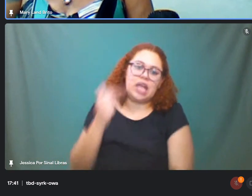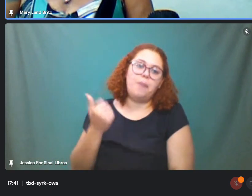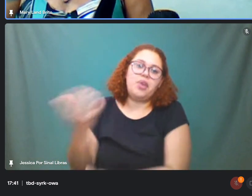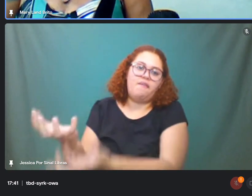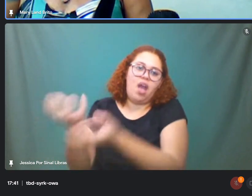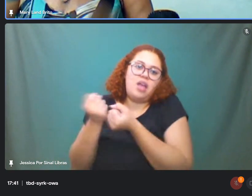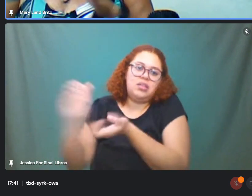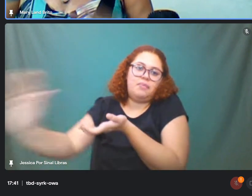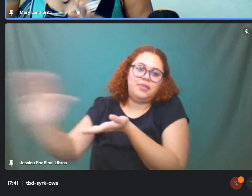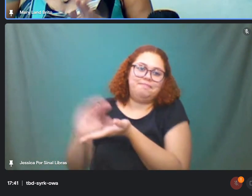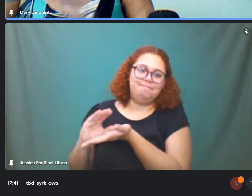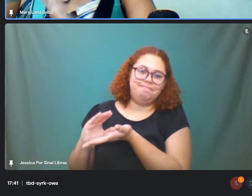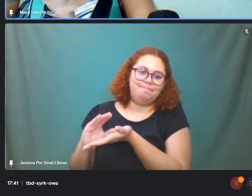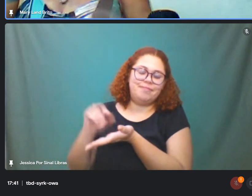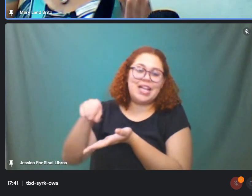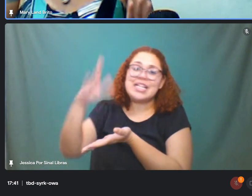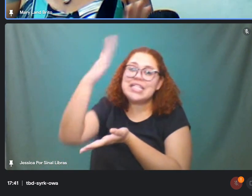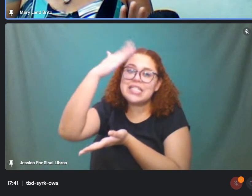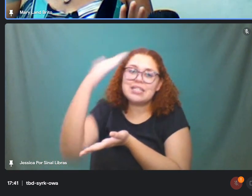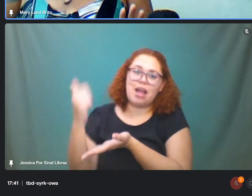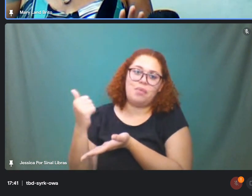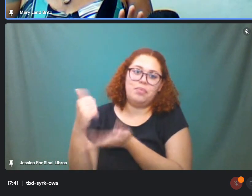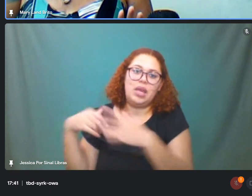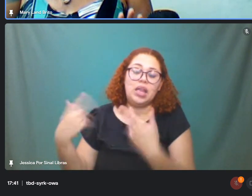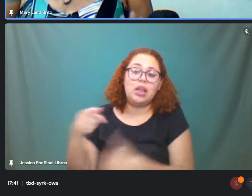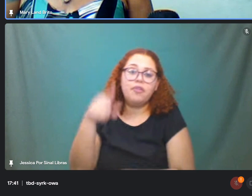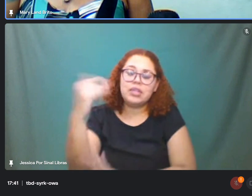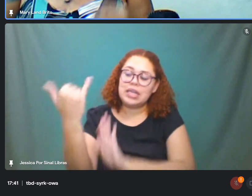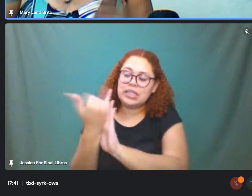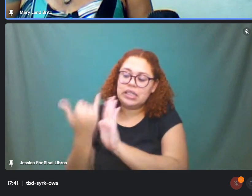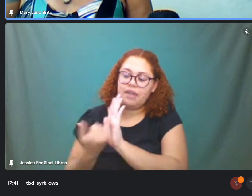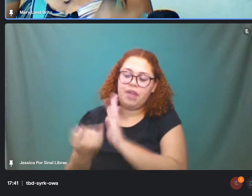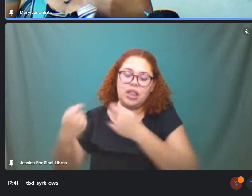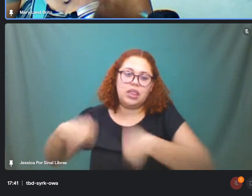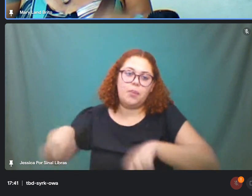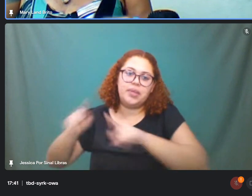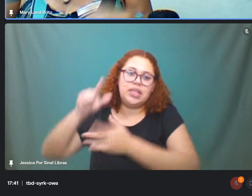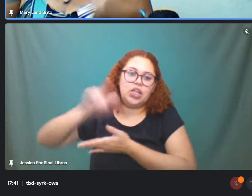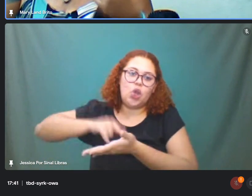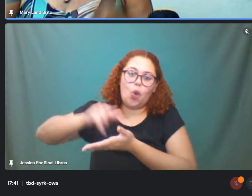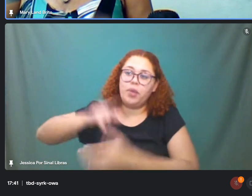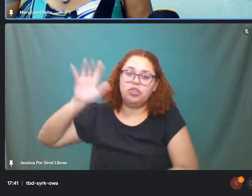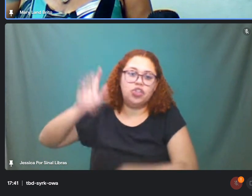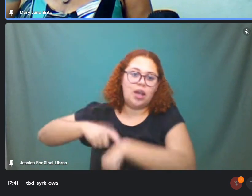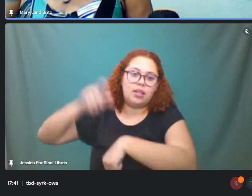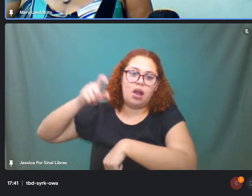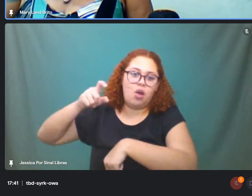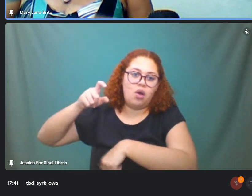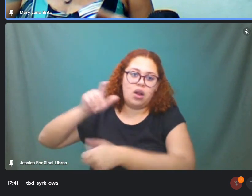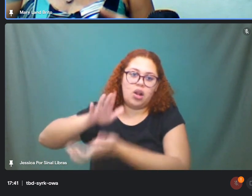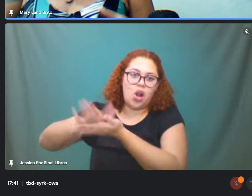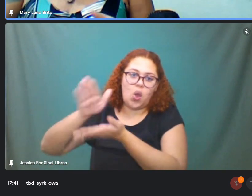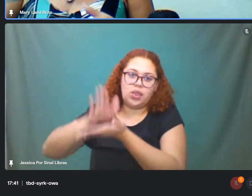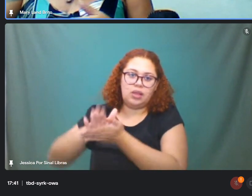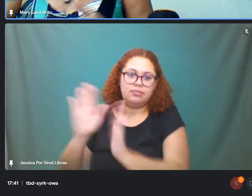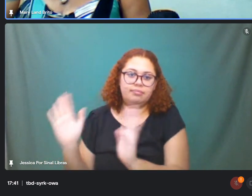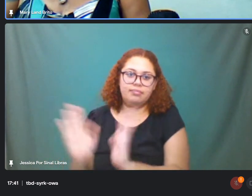dinheiro. Então, para se inscrever, você não precisa ter essas certidões. Mas é importante já ir vendo, e a gente vai